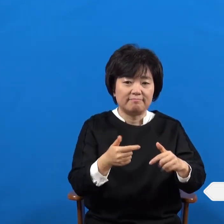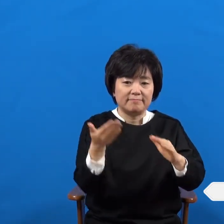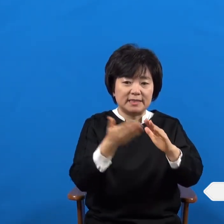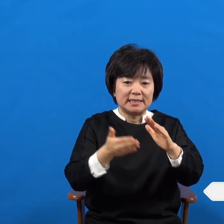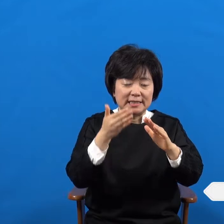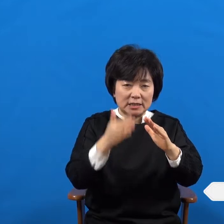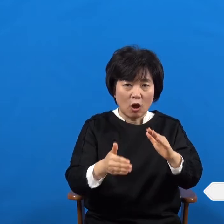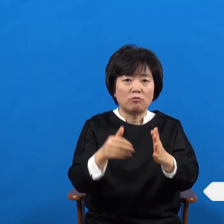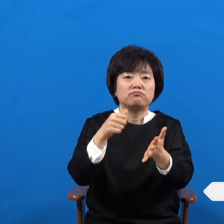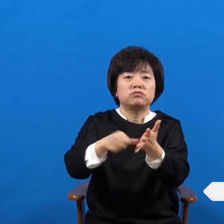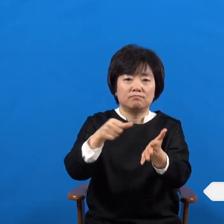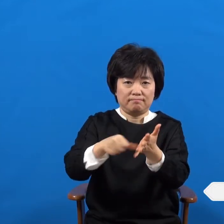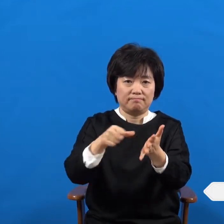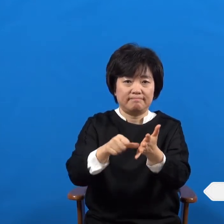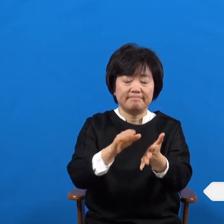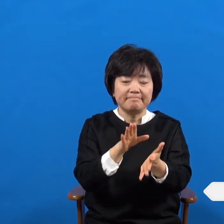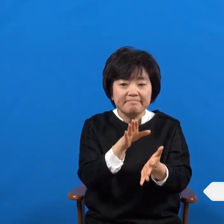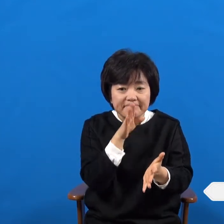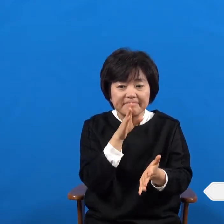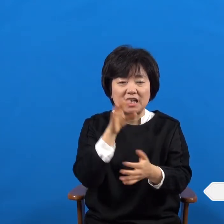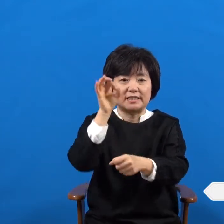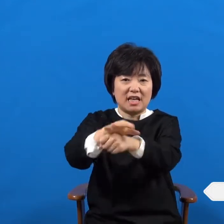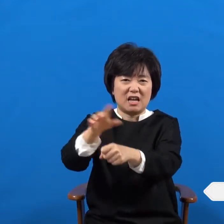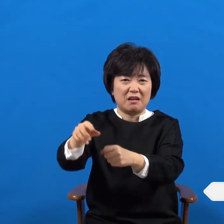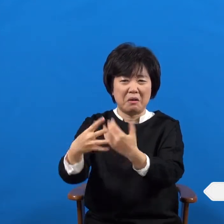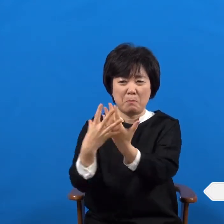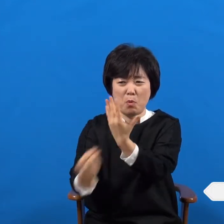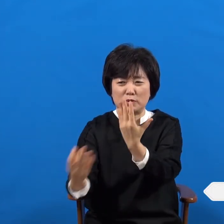정품을 구입해서 사용합니다.